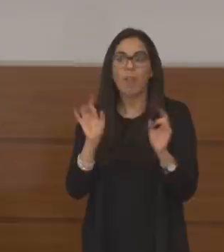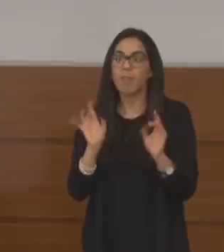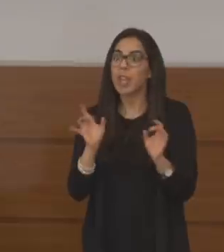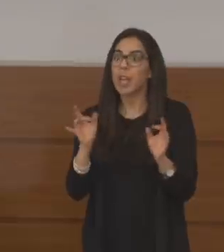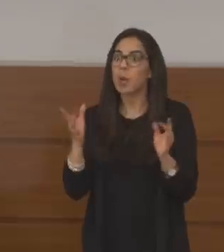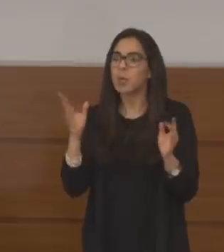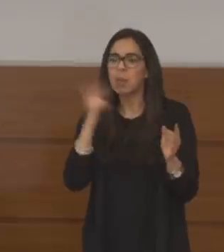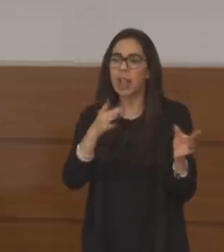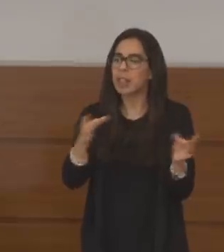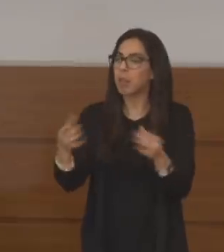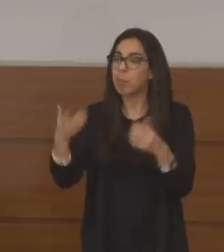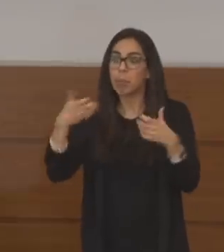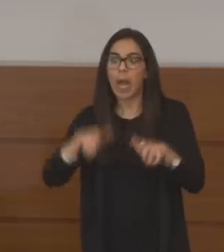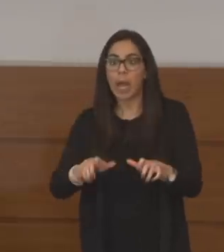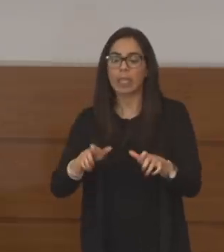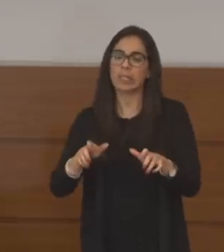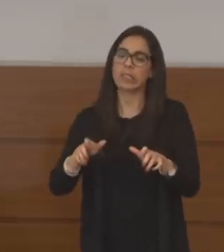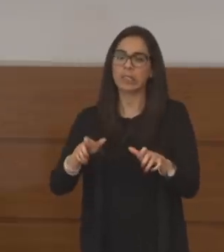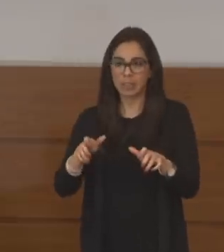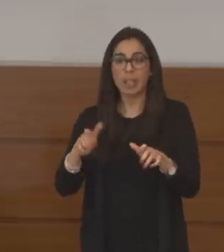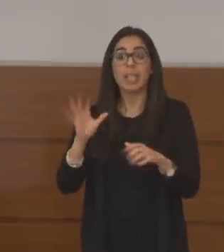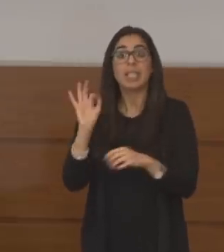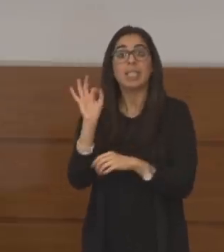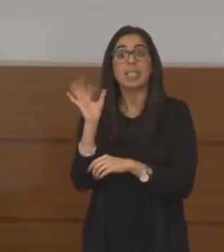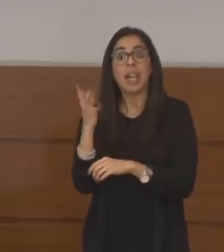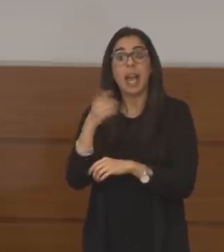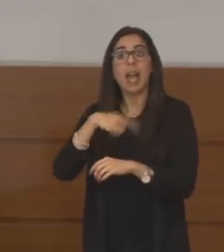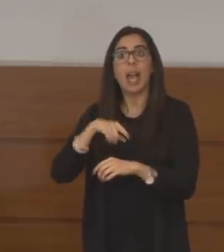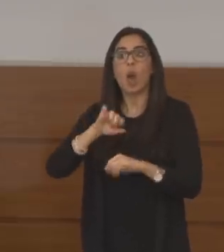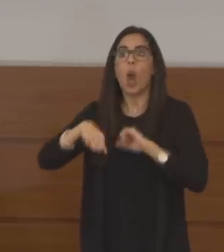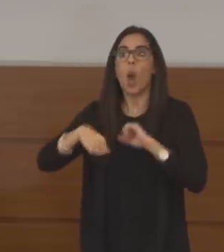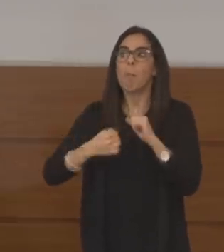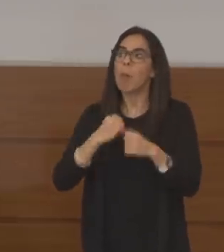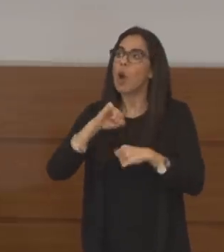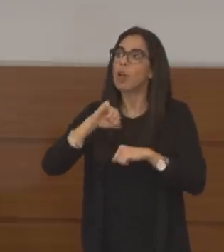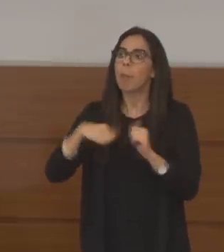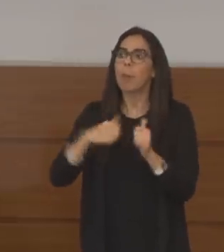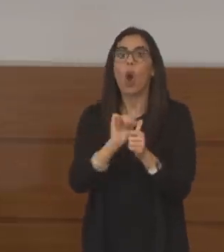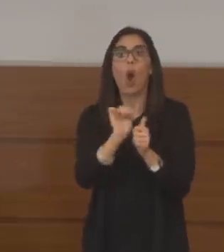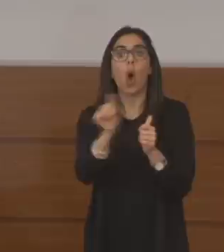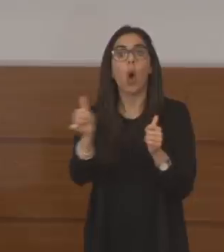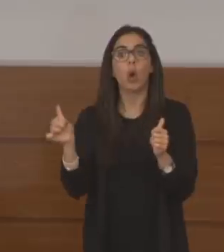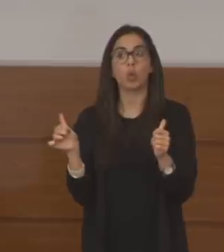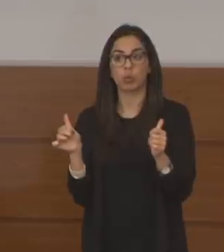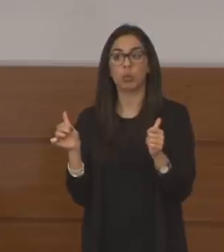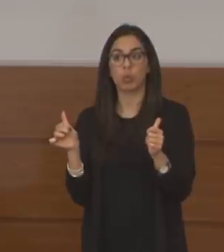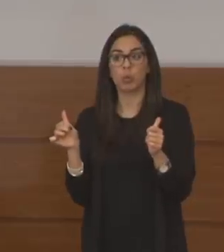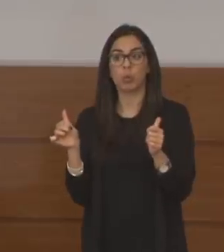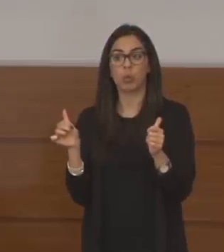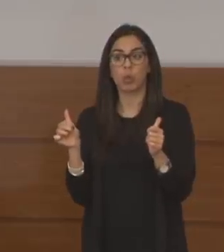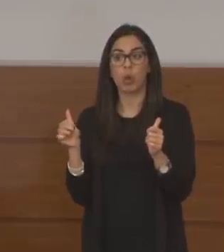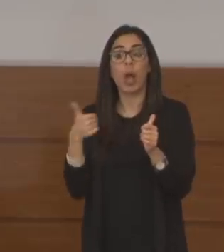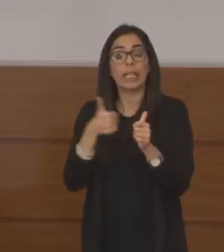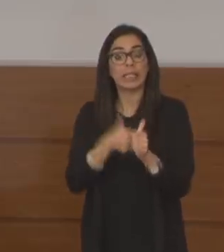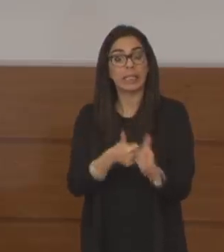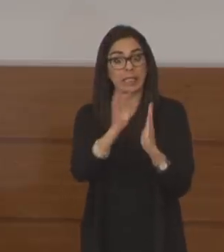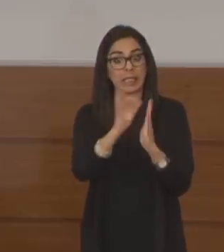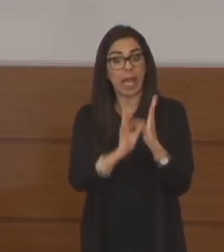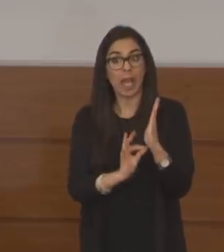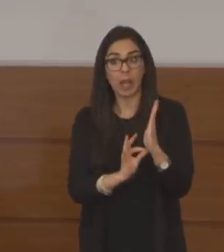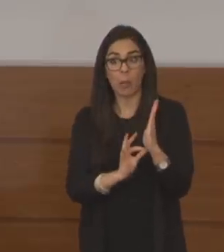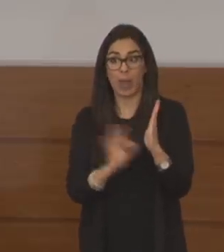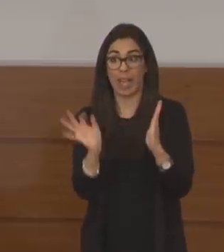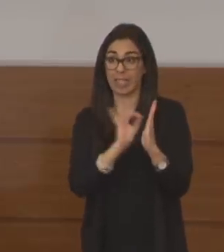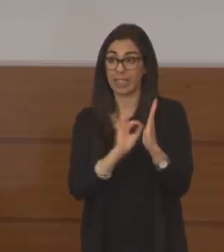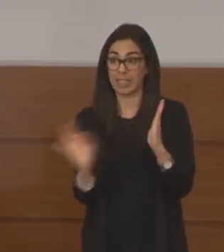comportamenti che adottiamo e dico adottiamo nel senso che ognuno di noi adotta non sono congrui e non sono coerenti con le